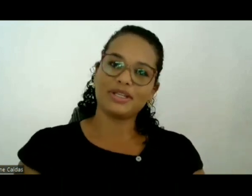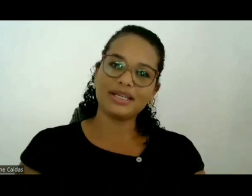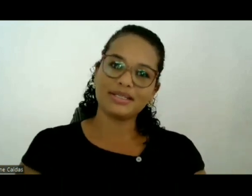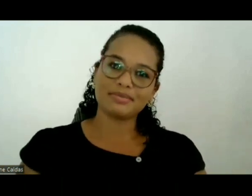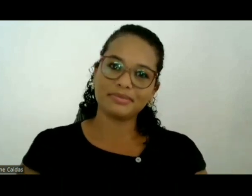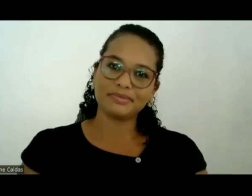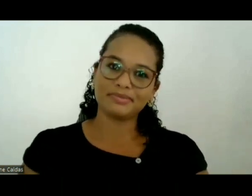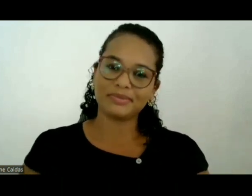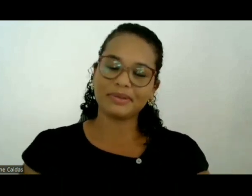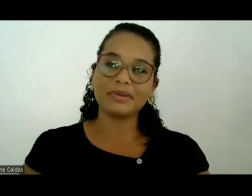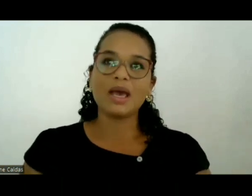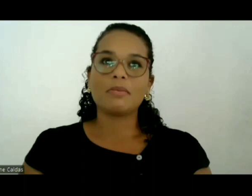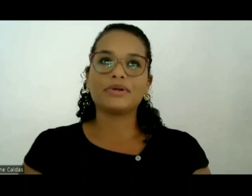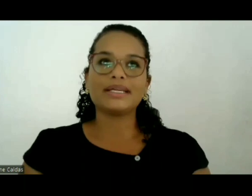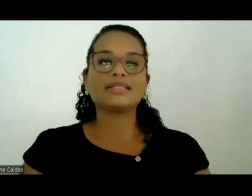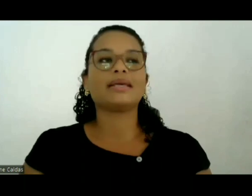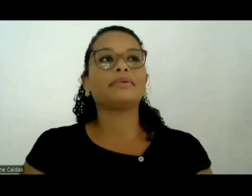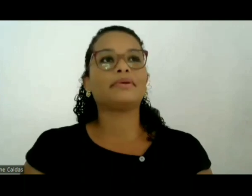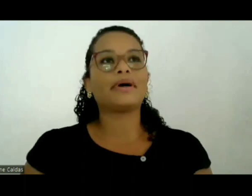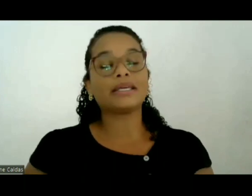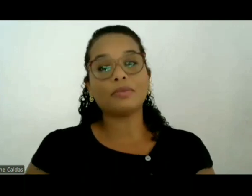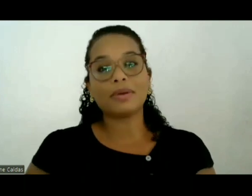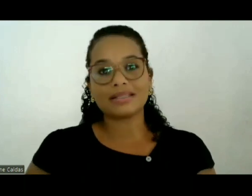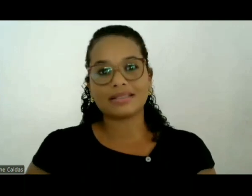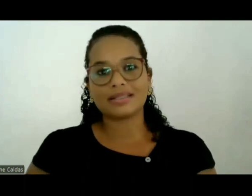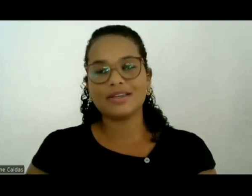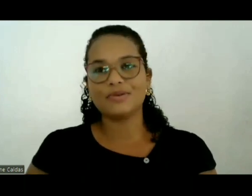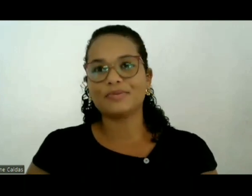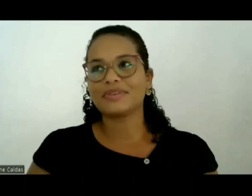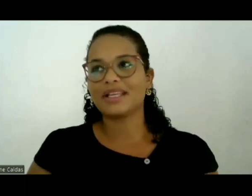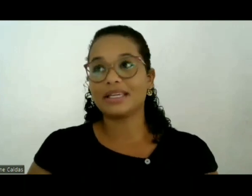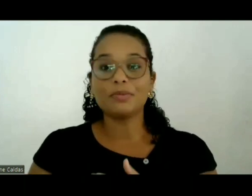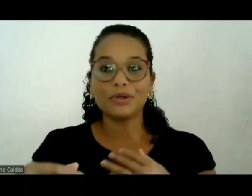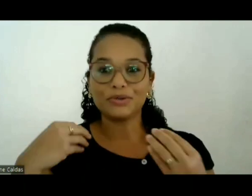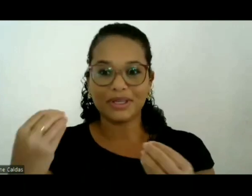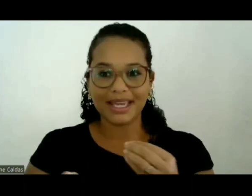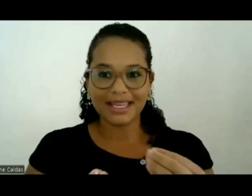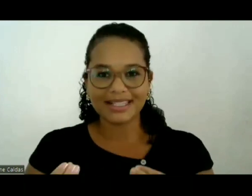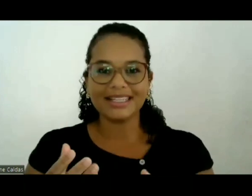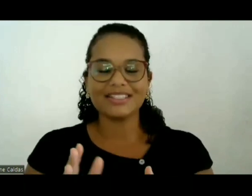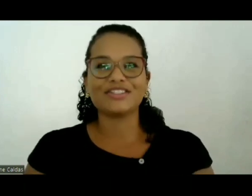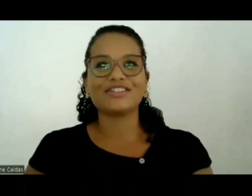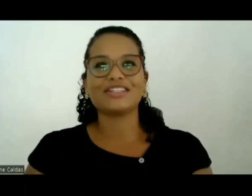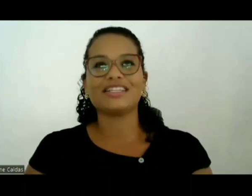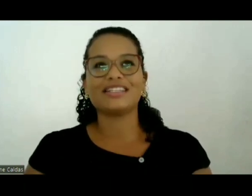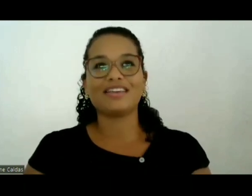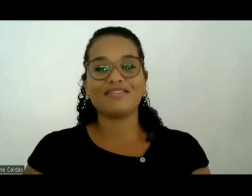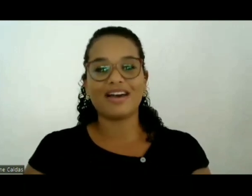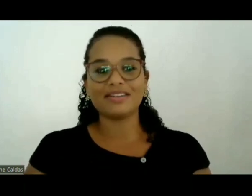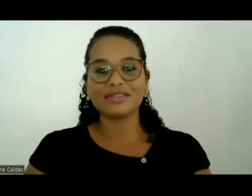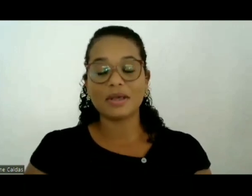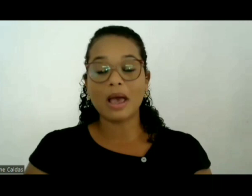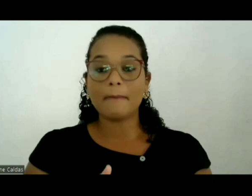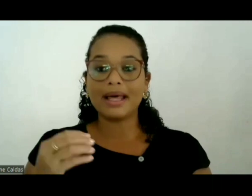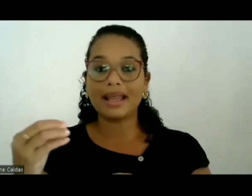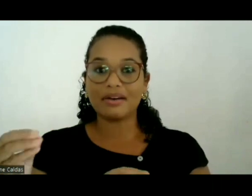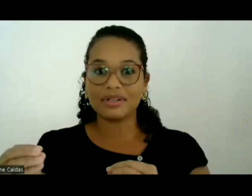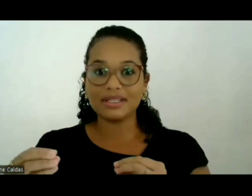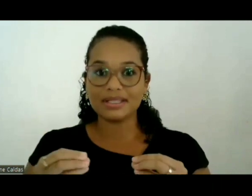tem regionalismo. Hum? Por exemplo, aqui no Brasil, aqui no português, né, a gente tem